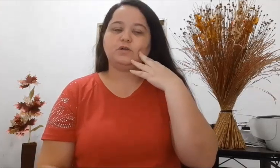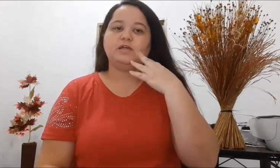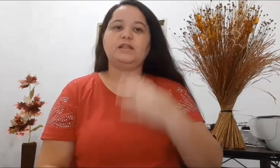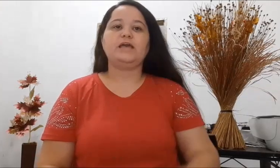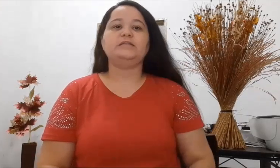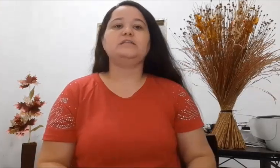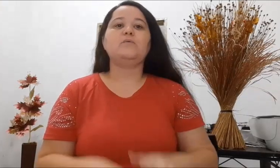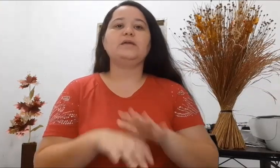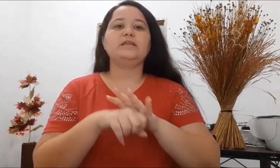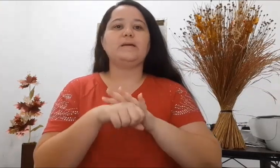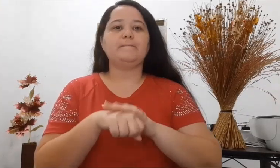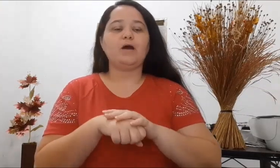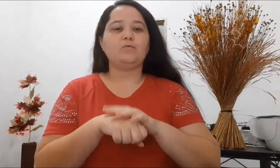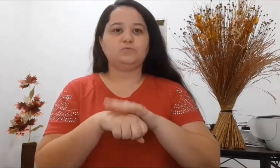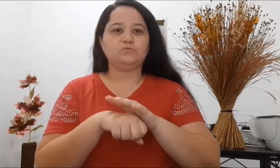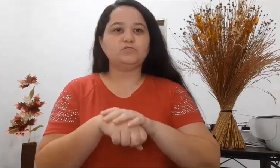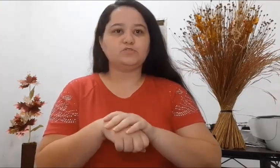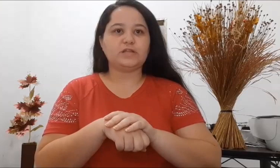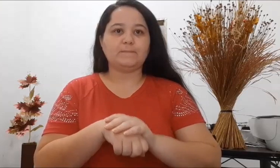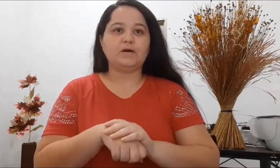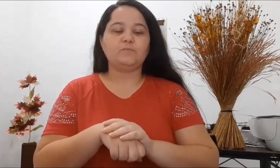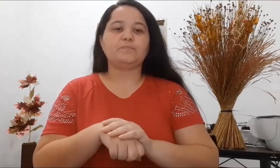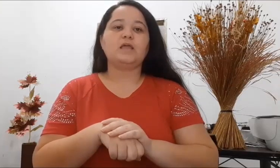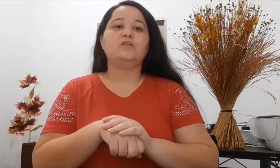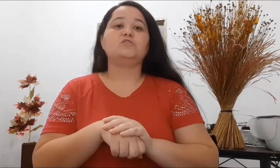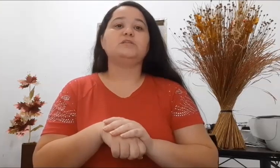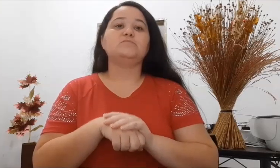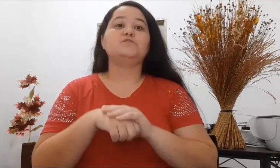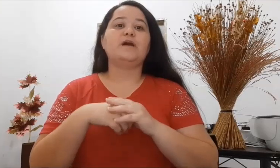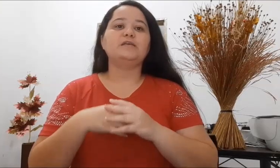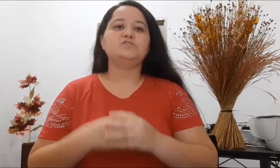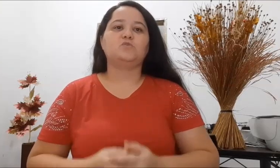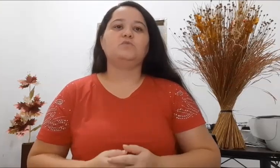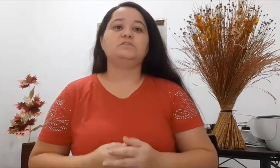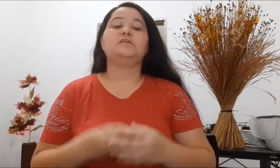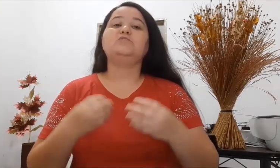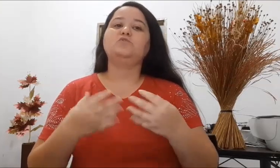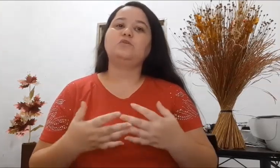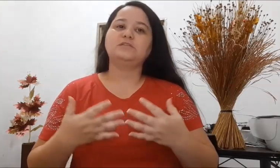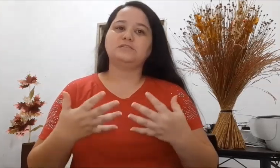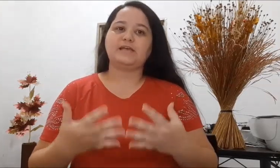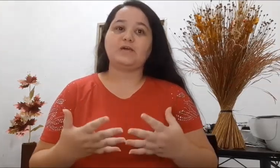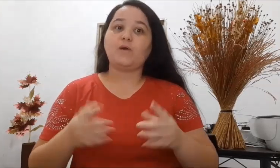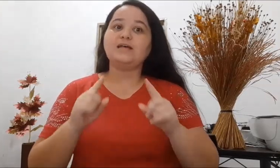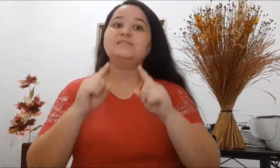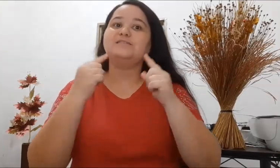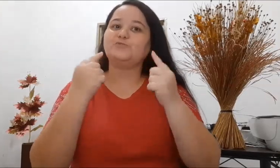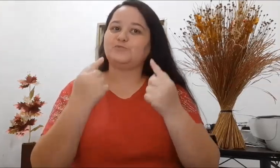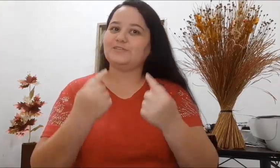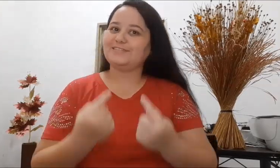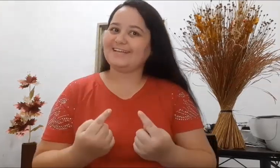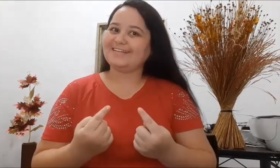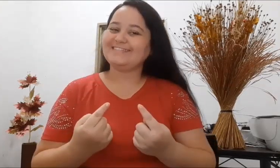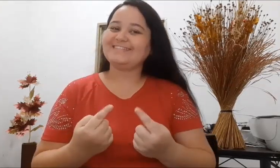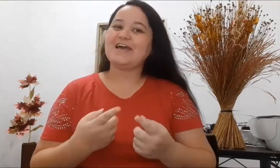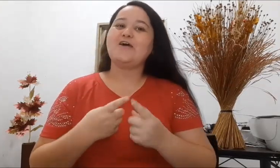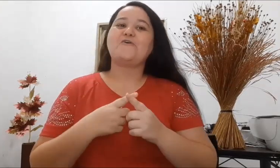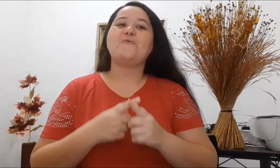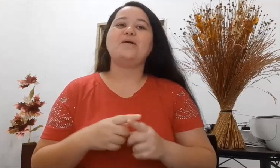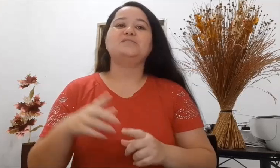né? Então, aqui no dorso da mão, nós temos várias cores e quase todas elas começam